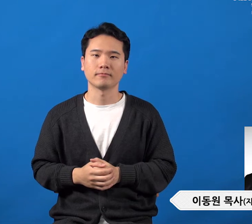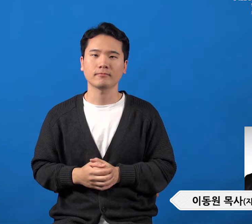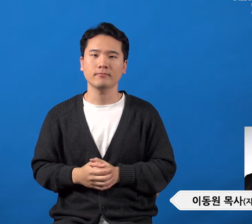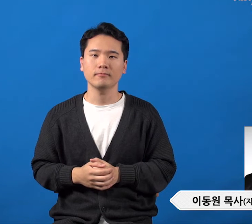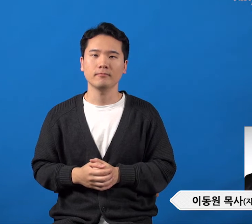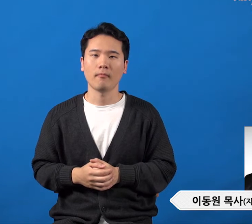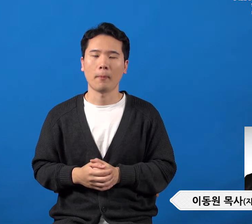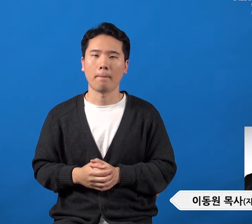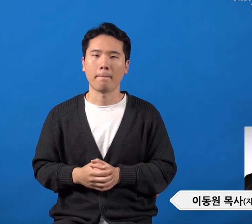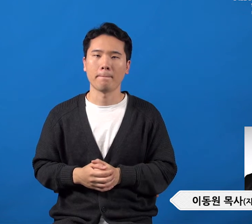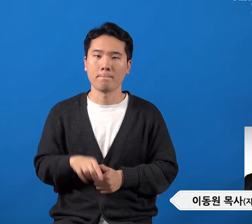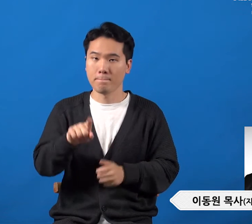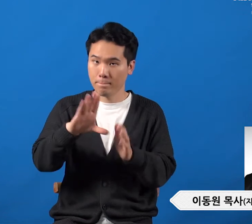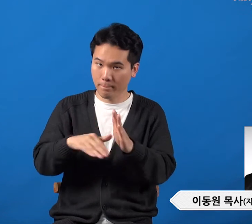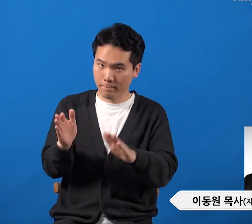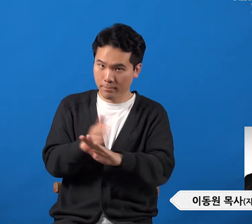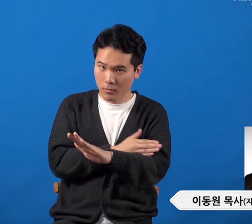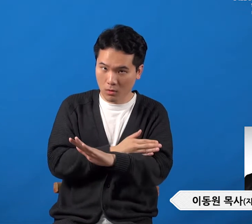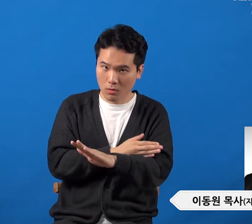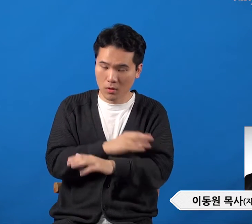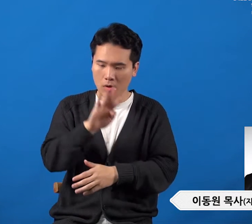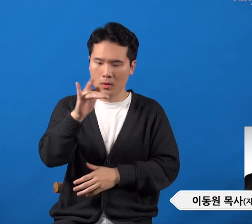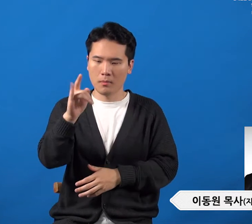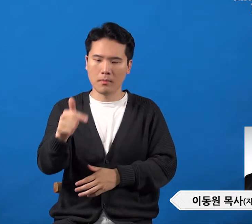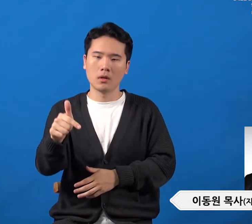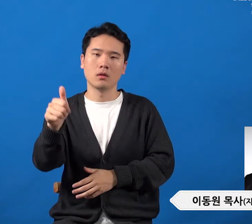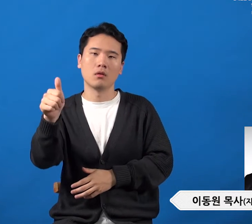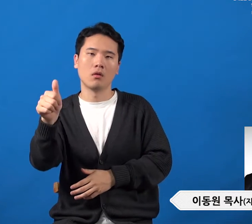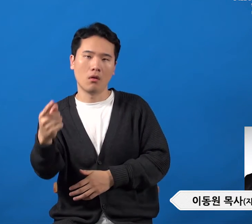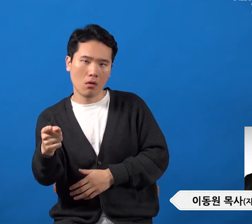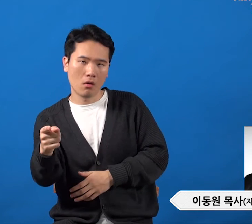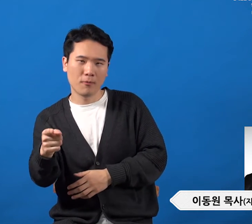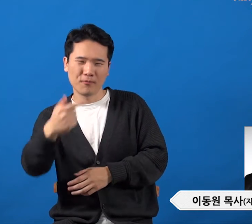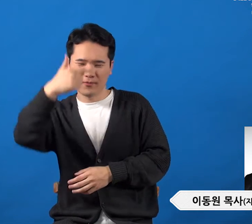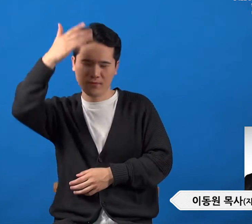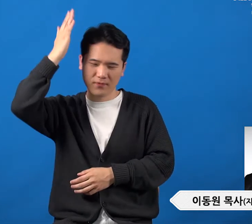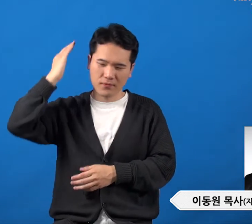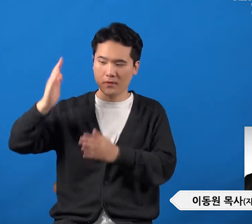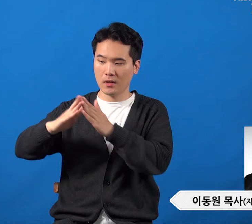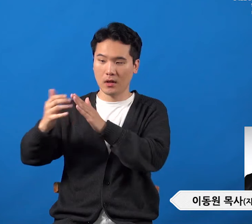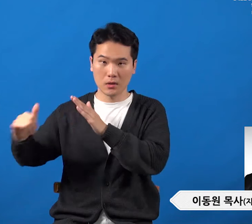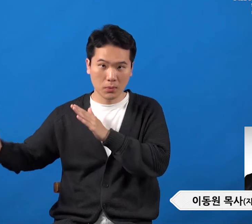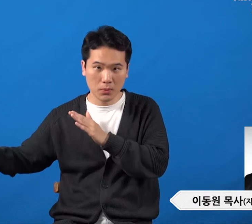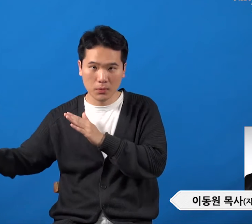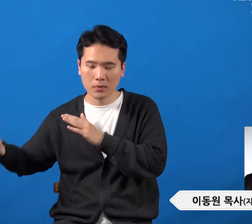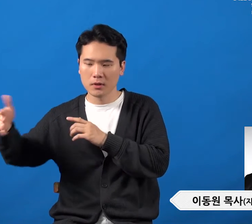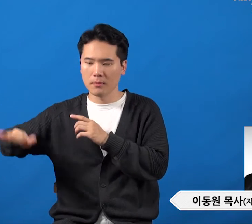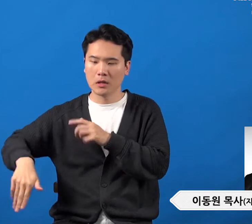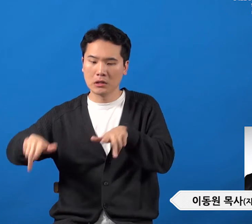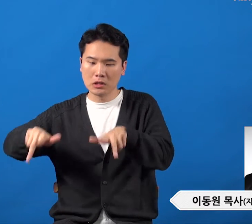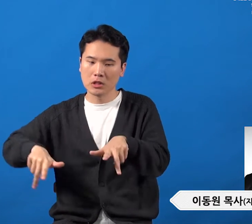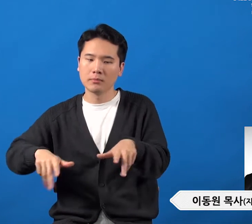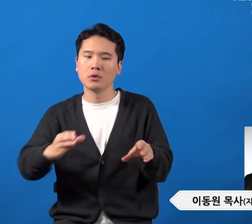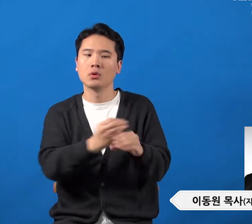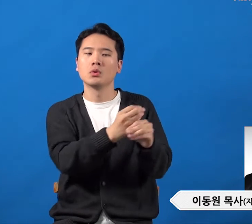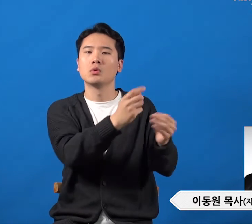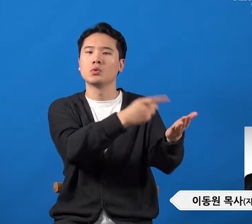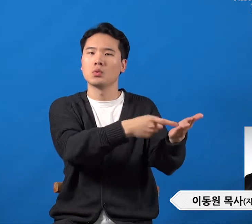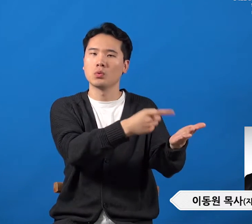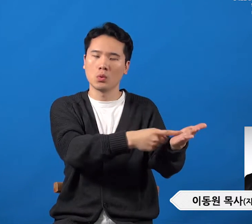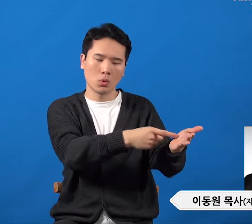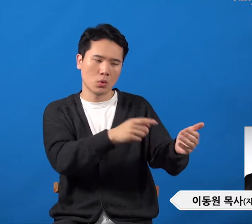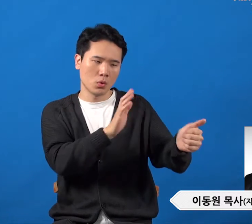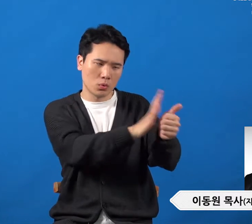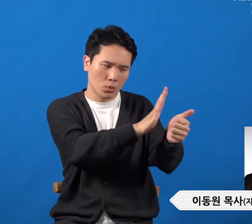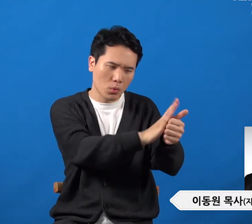자, 그때부터 소위 베너의 옛날 가족이었지만 지금은 총독을 돕고 있는